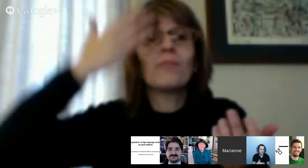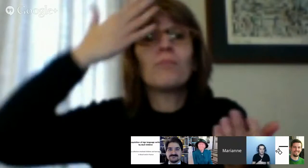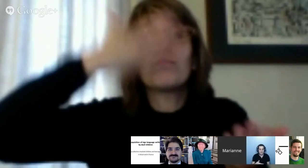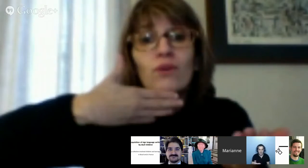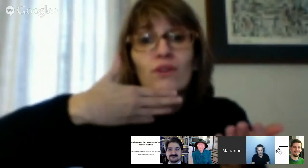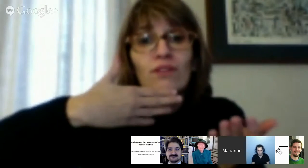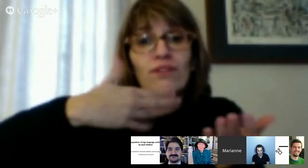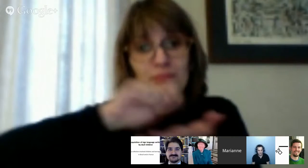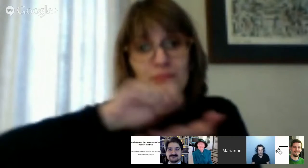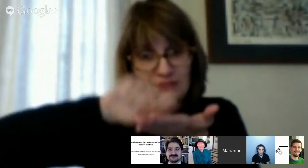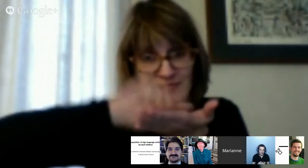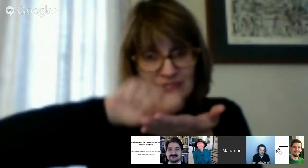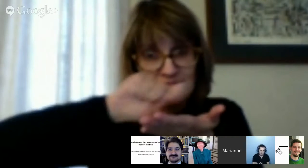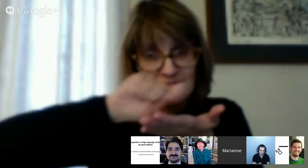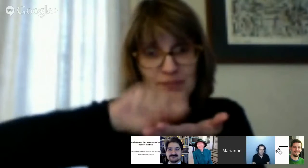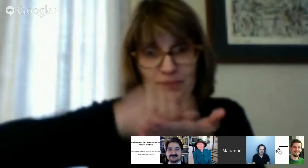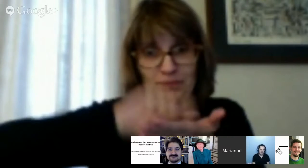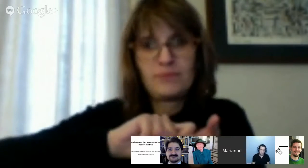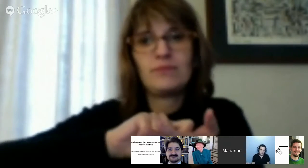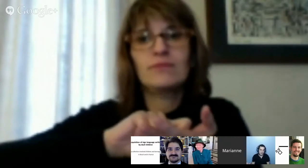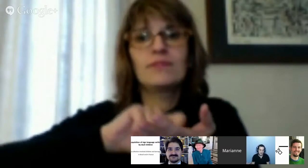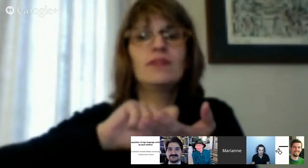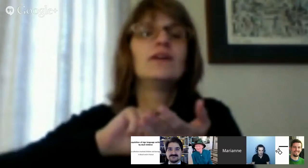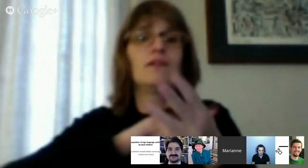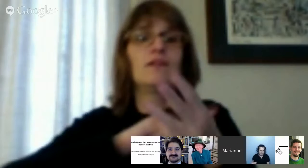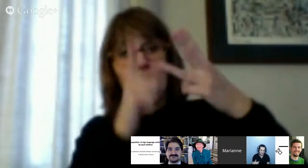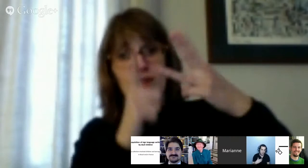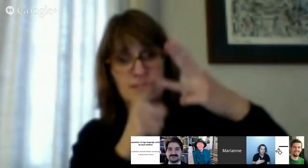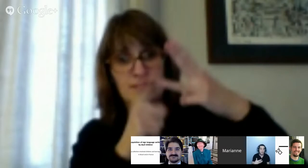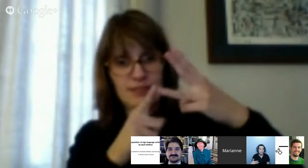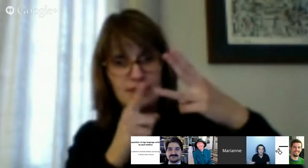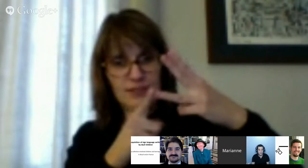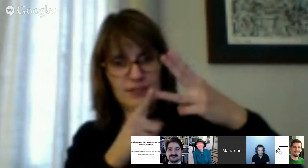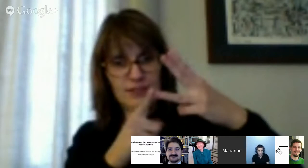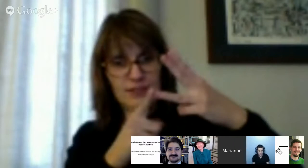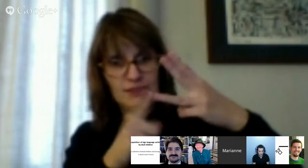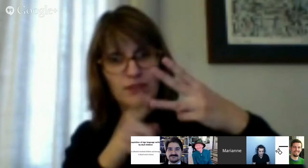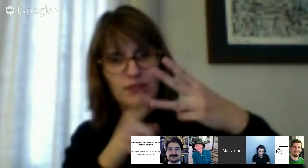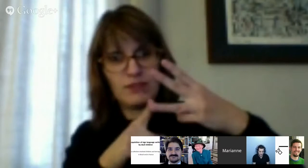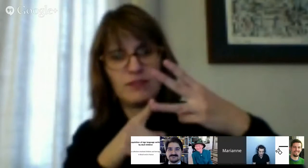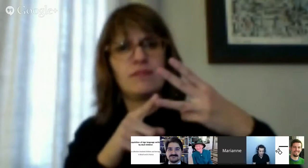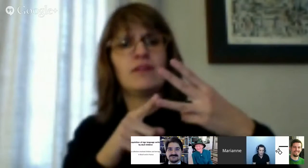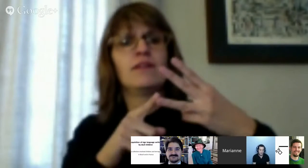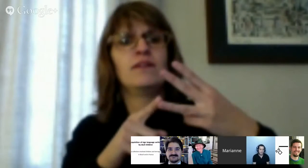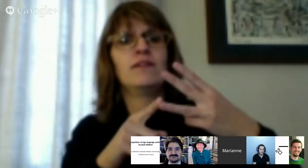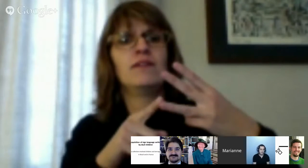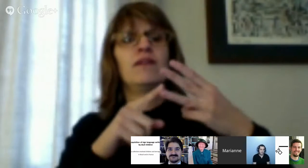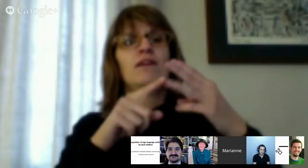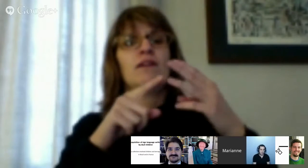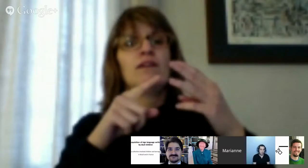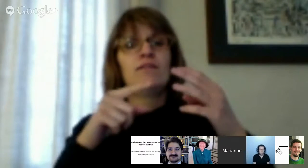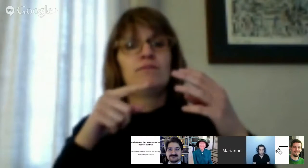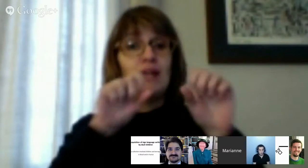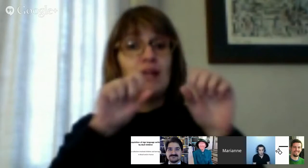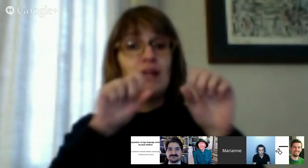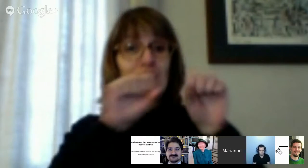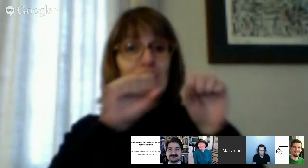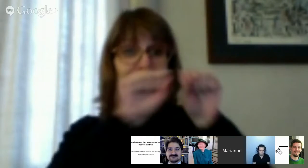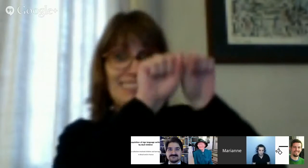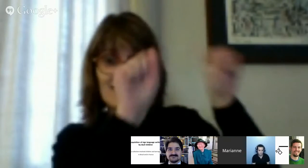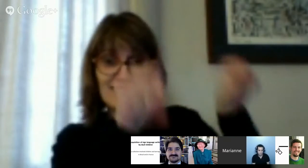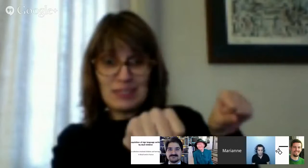sinalizar diferentes sinais, para aprender diferentes sinais. Mas, em outro